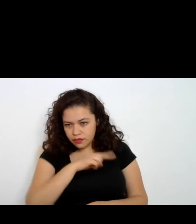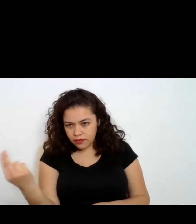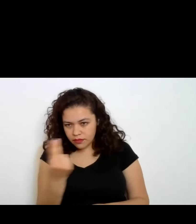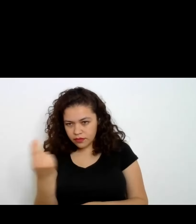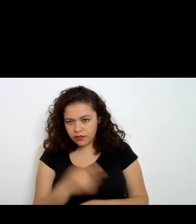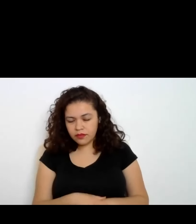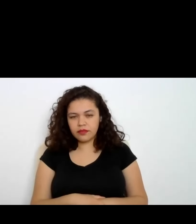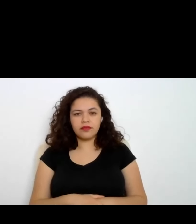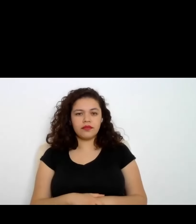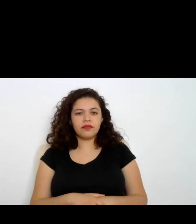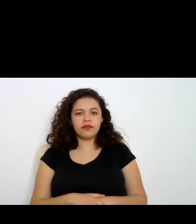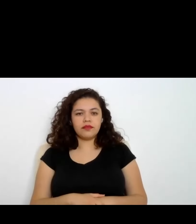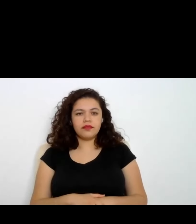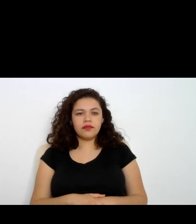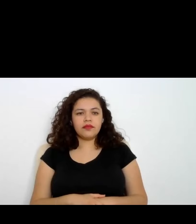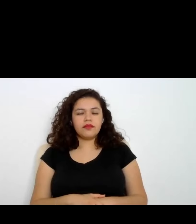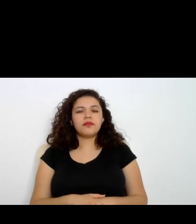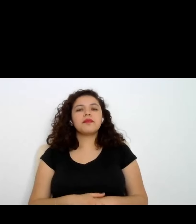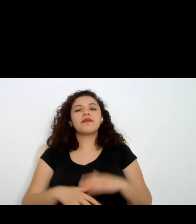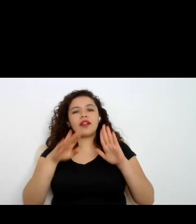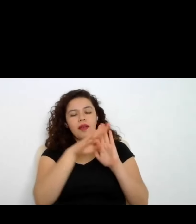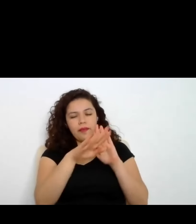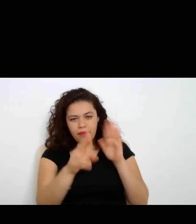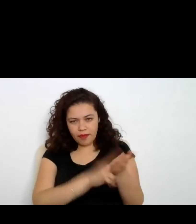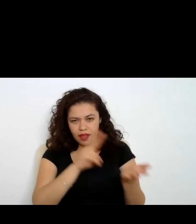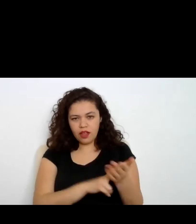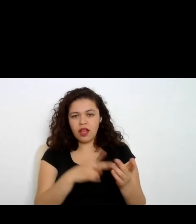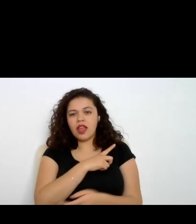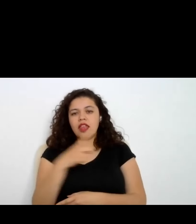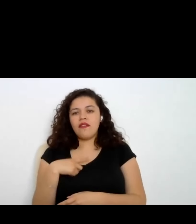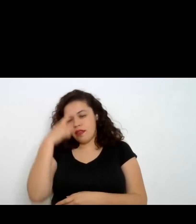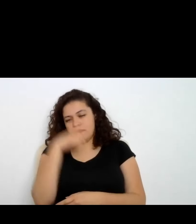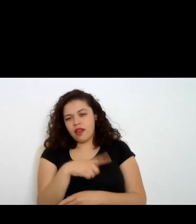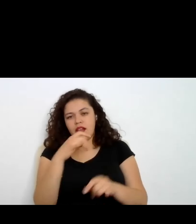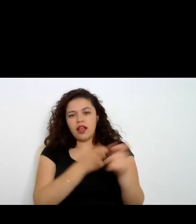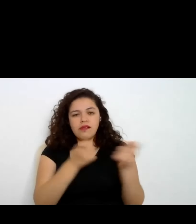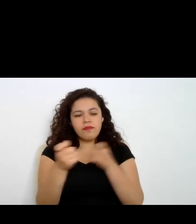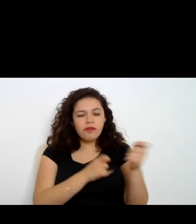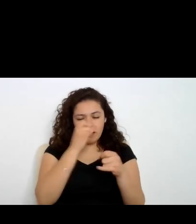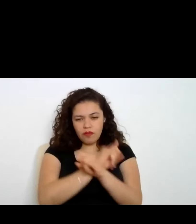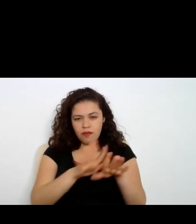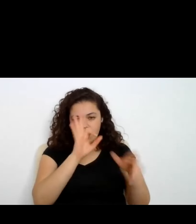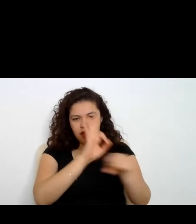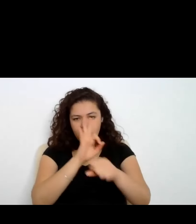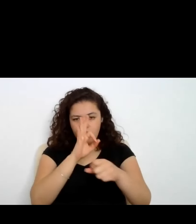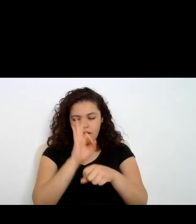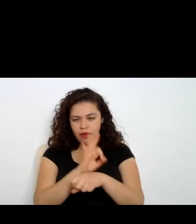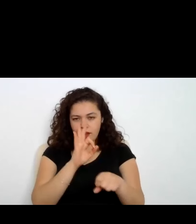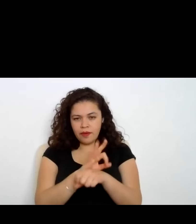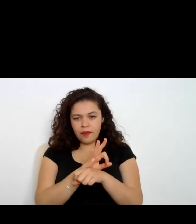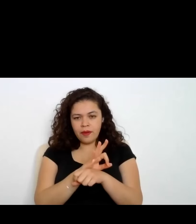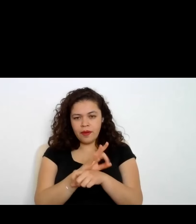conocer los principios y deberes que regulan la protección de los datos personales. Identificar